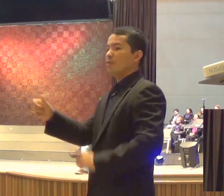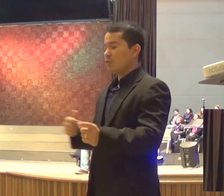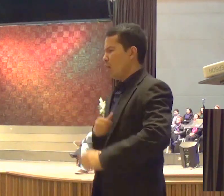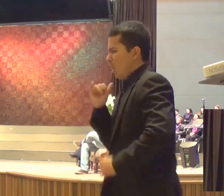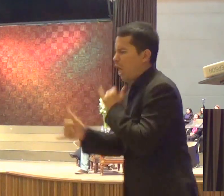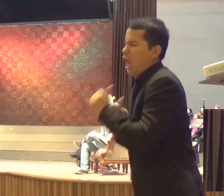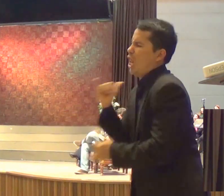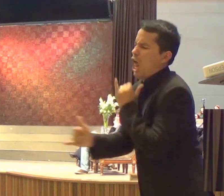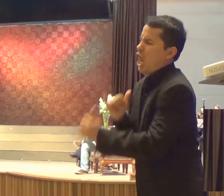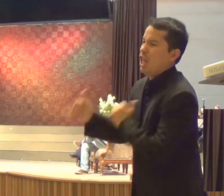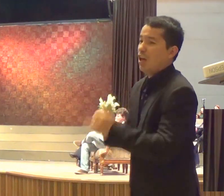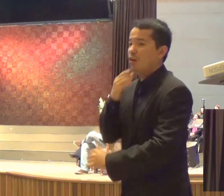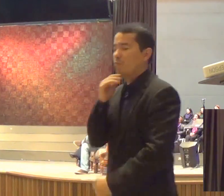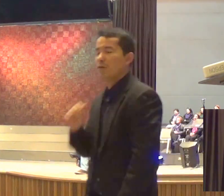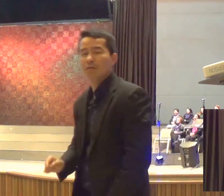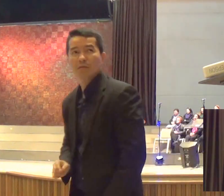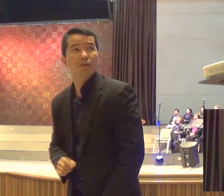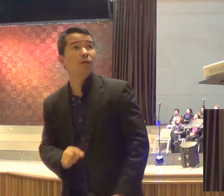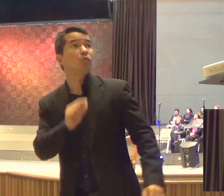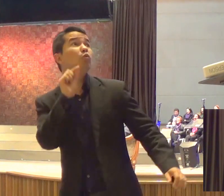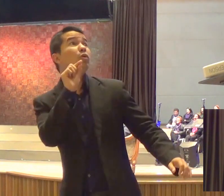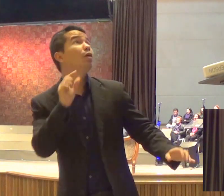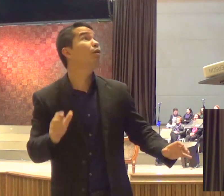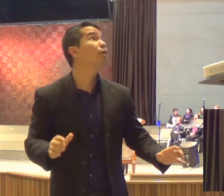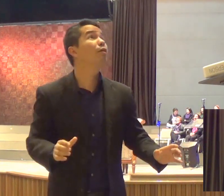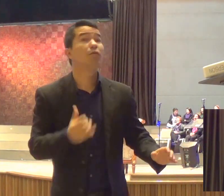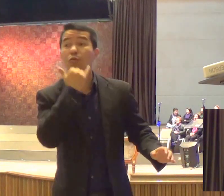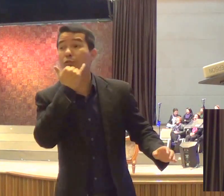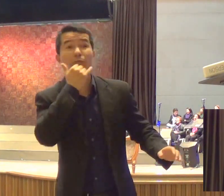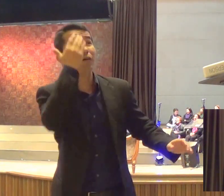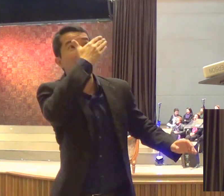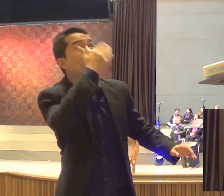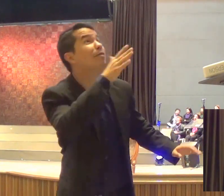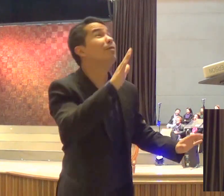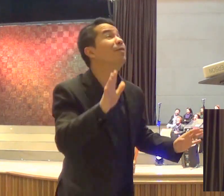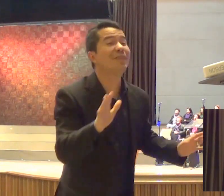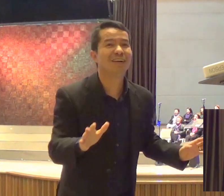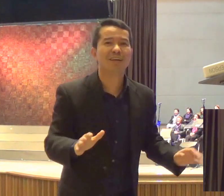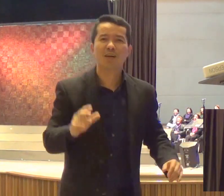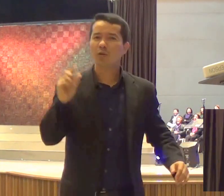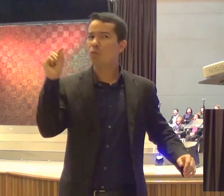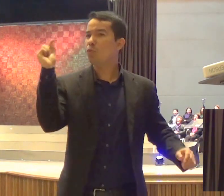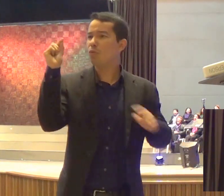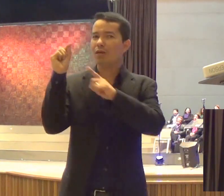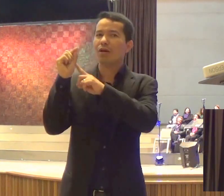daqui a pouco ele diz assim o que O que é terrível